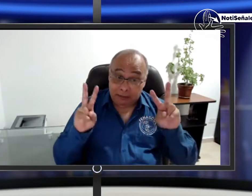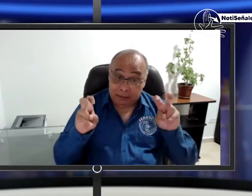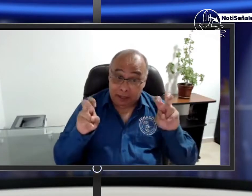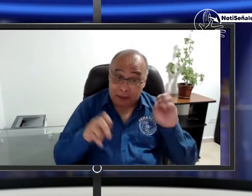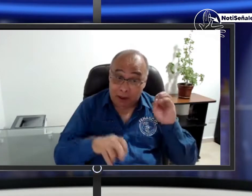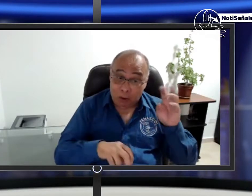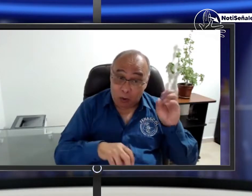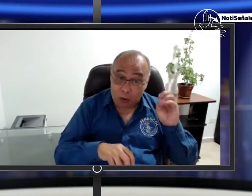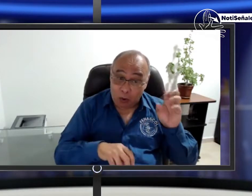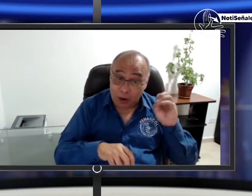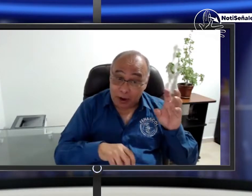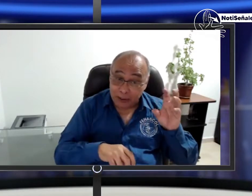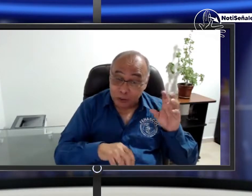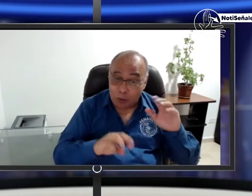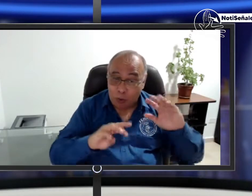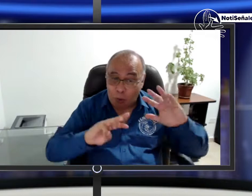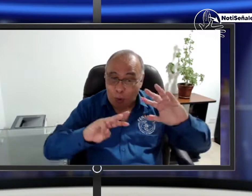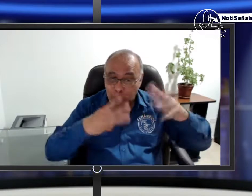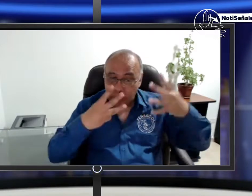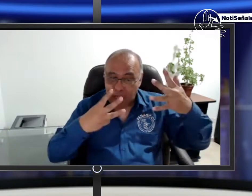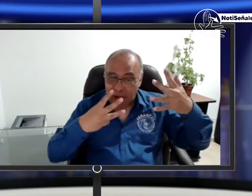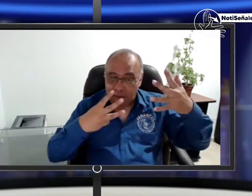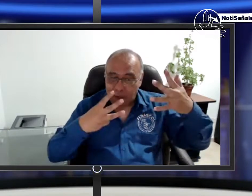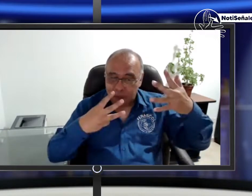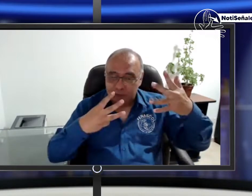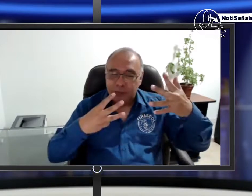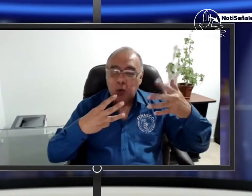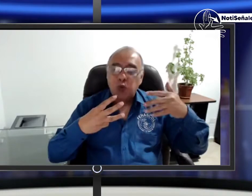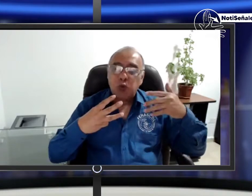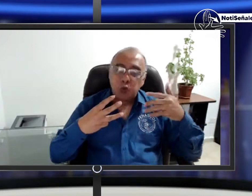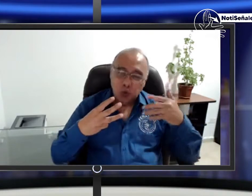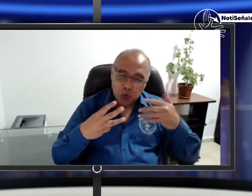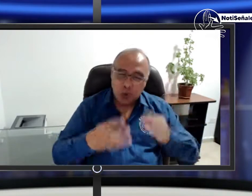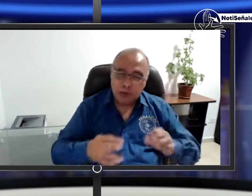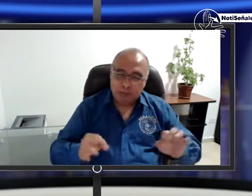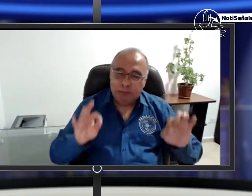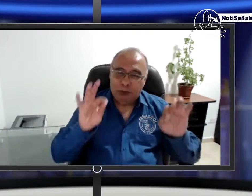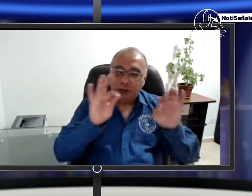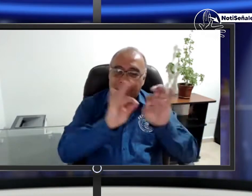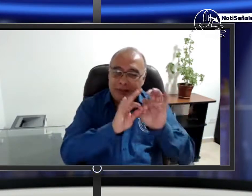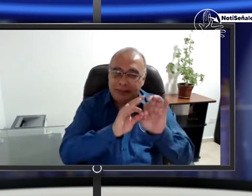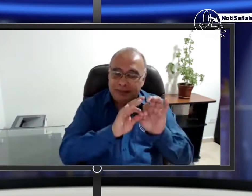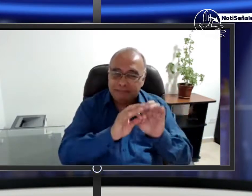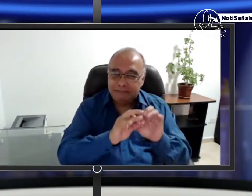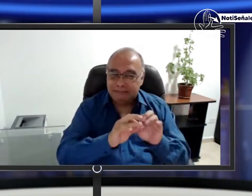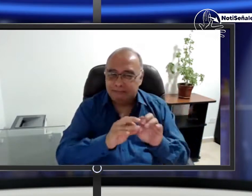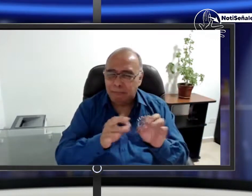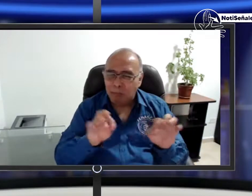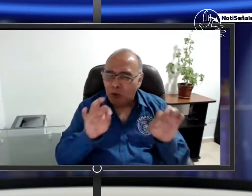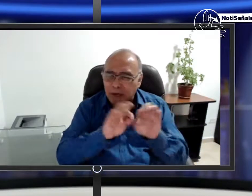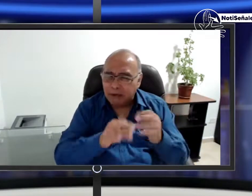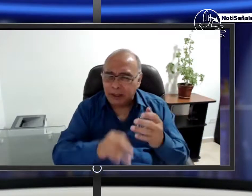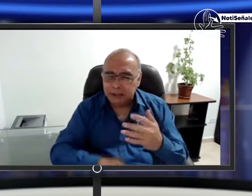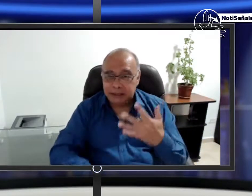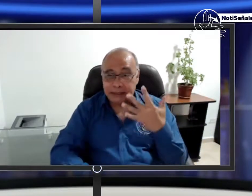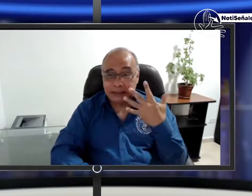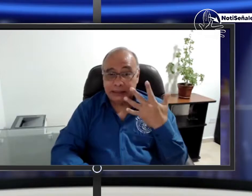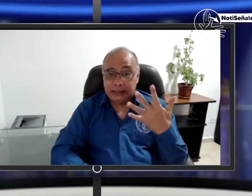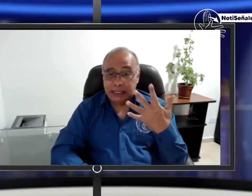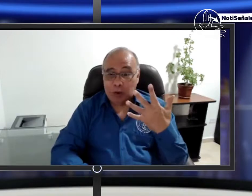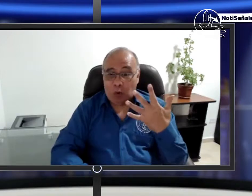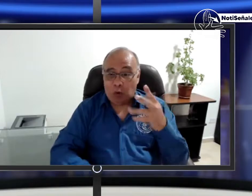están viendo esta emisión y es verdad el tema del 8º congreso es muy